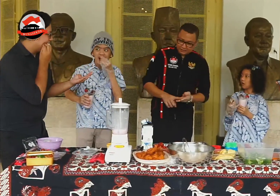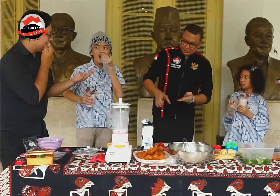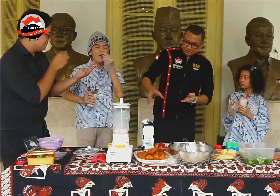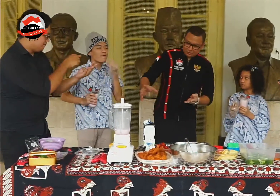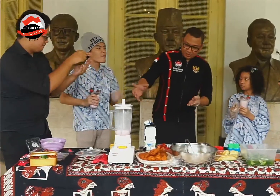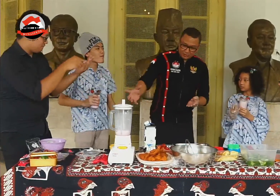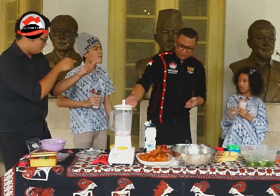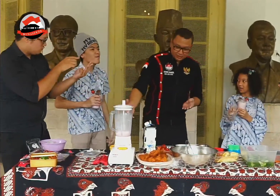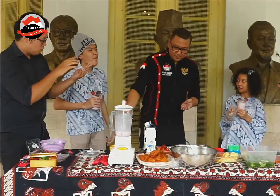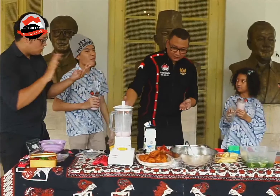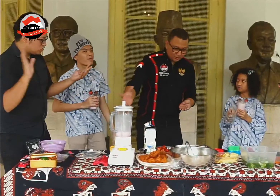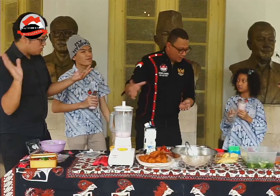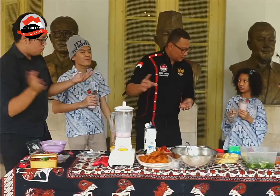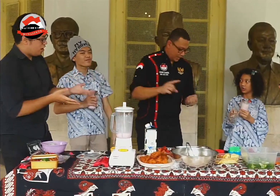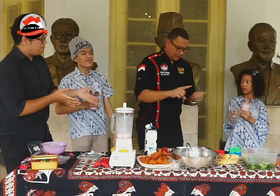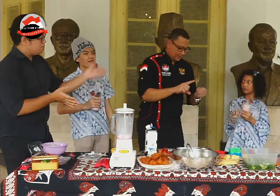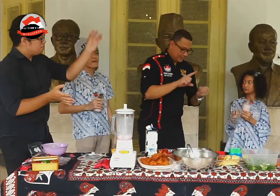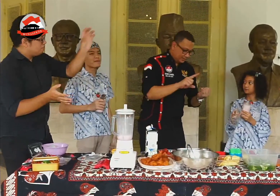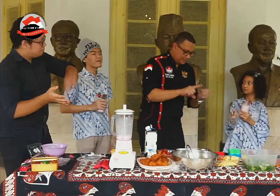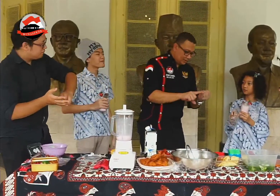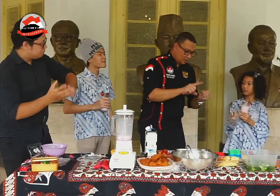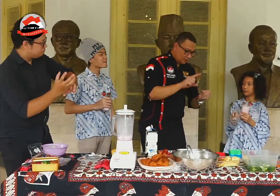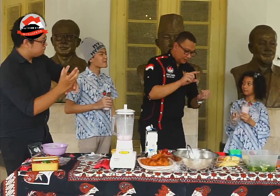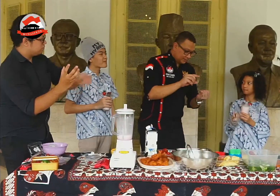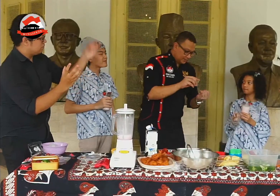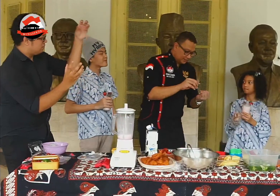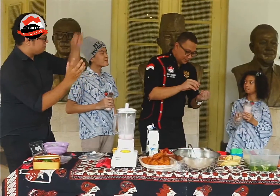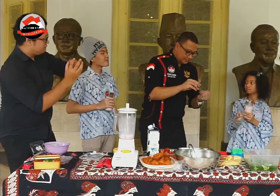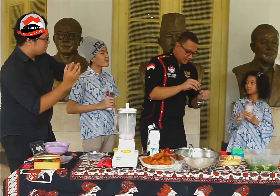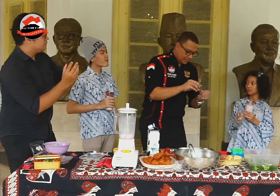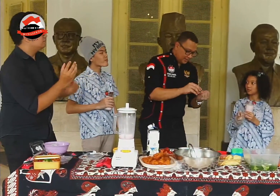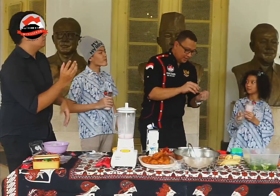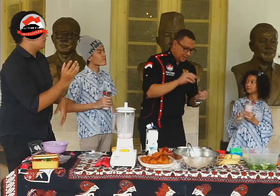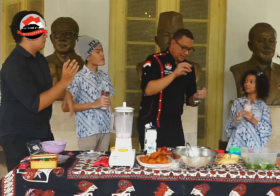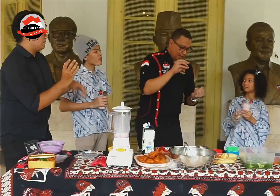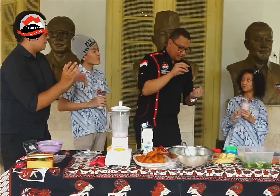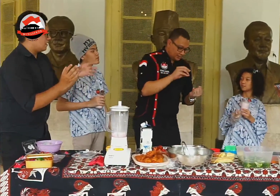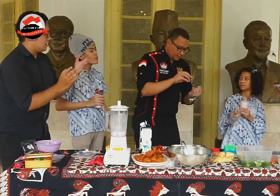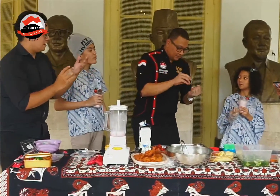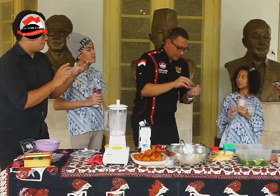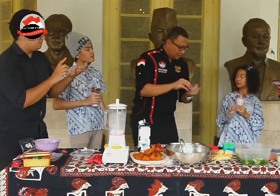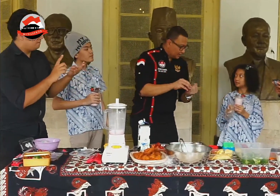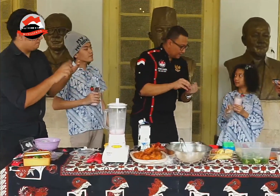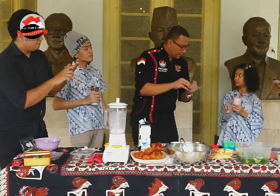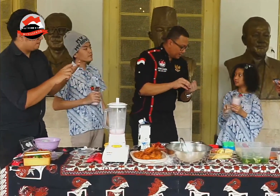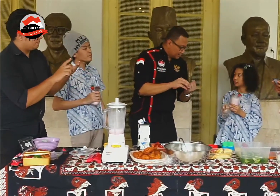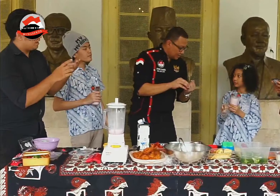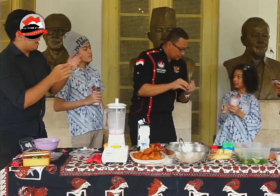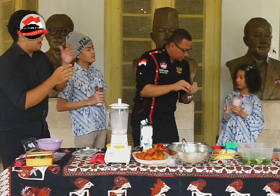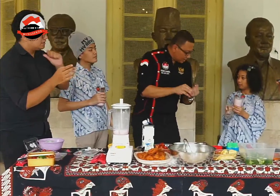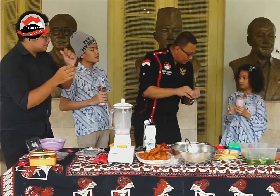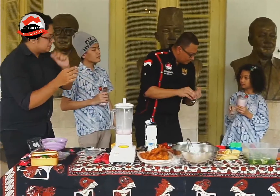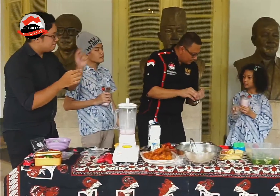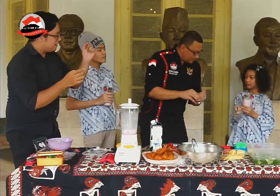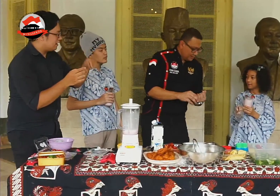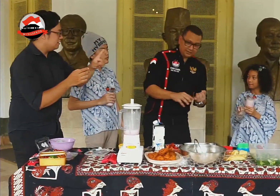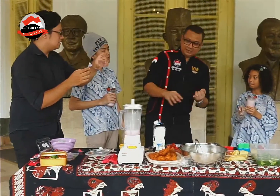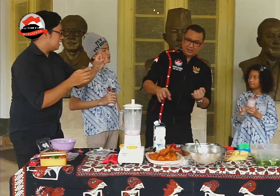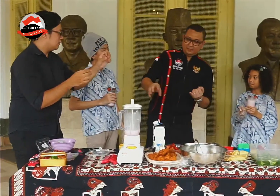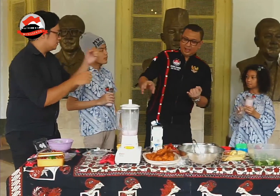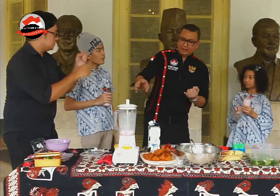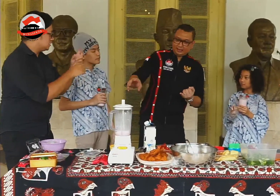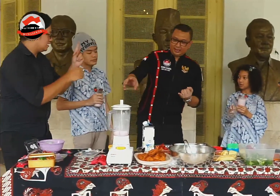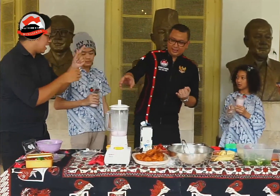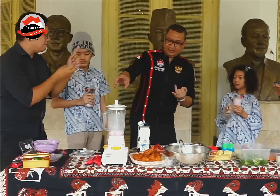jadi semuanya nanti kita masukkan. Nah, jadi kalau kita bicaranya es krimnya kita pakai 100 gram,